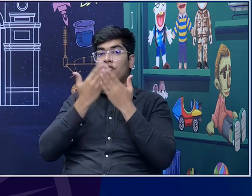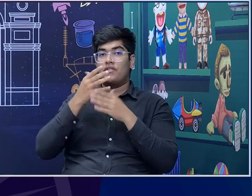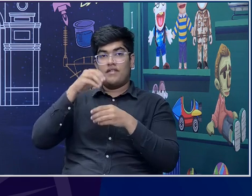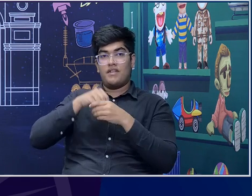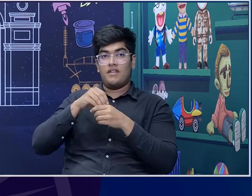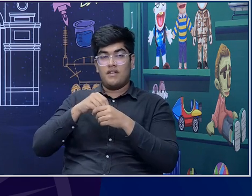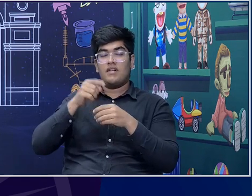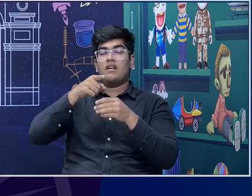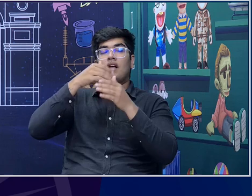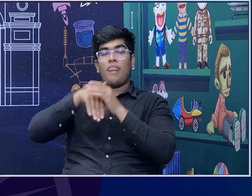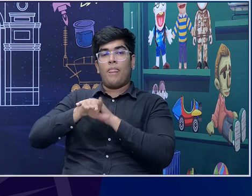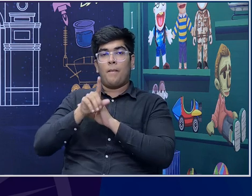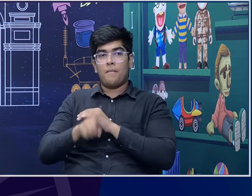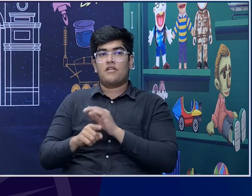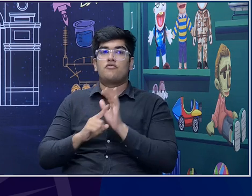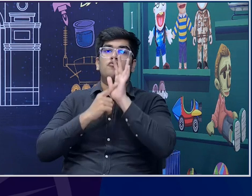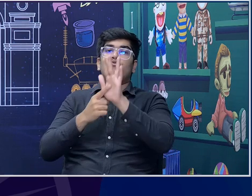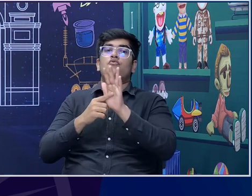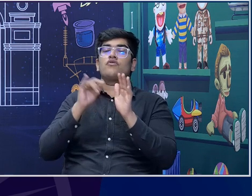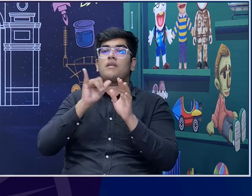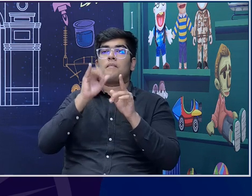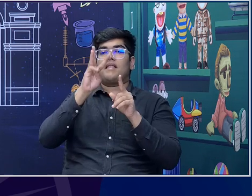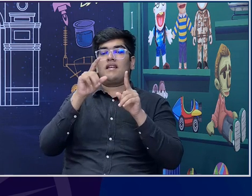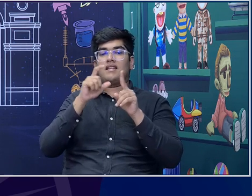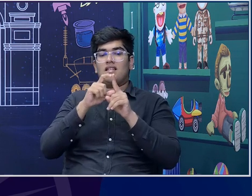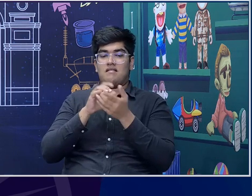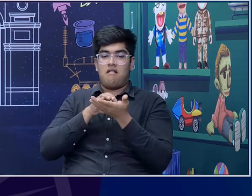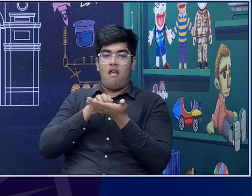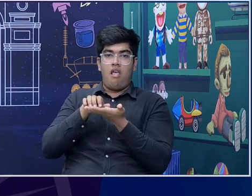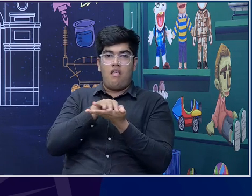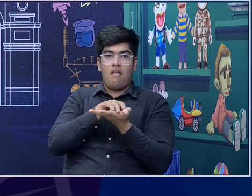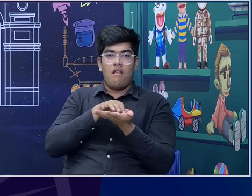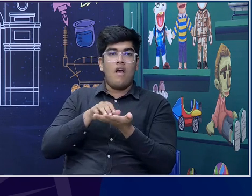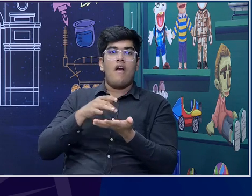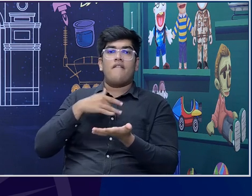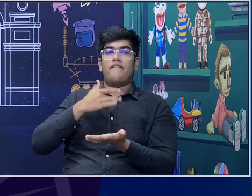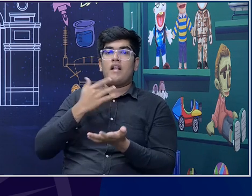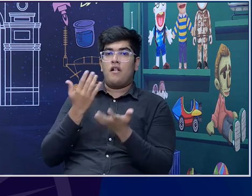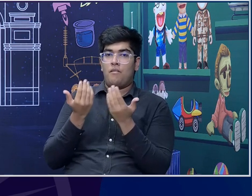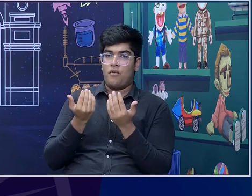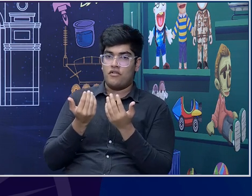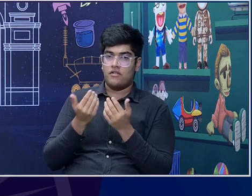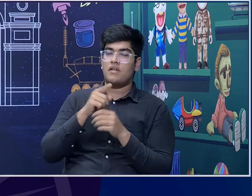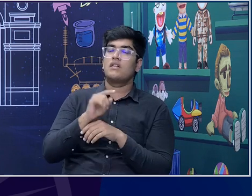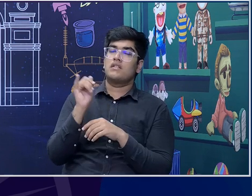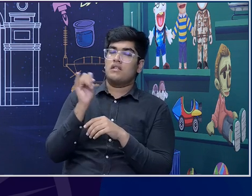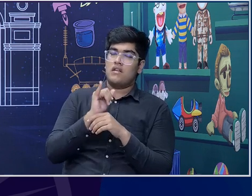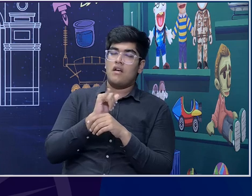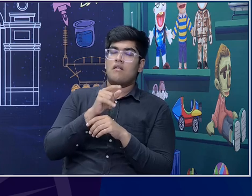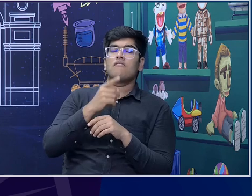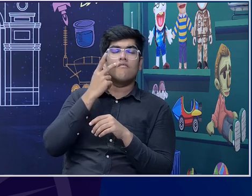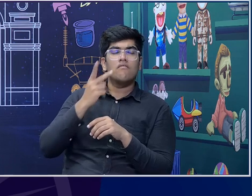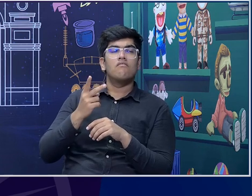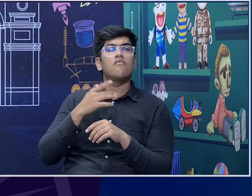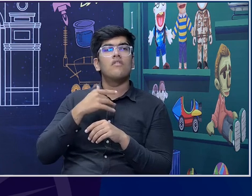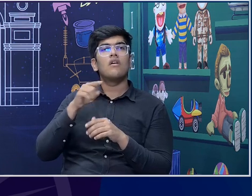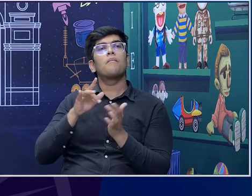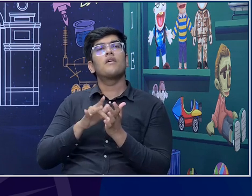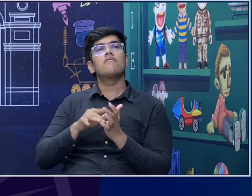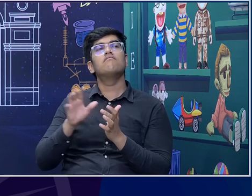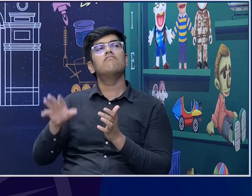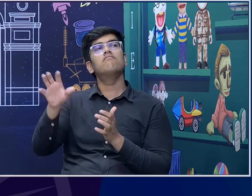दिखाई हैं तो आप उन चीजों को महसूस करके भी आप देखिए कि वो चीजें कहां पर स्थित हैं और कैसे